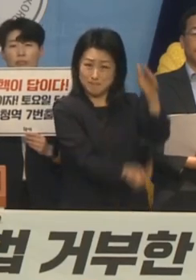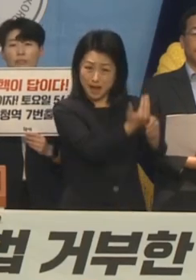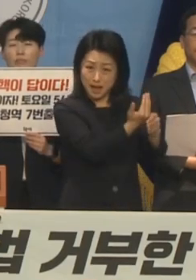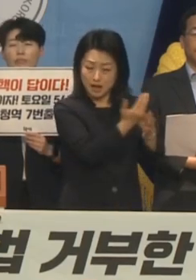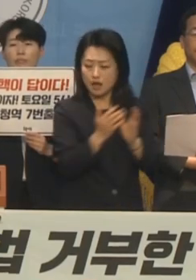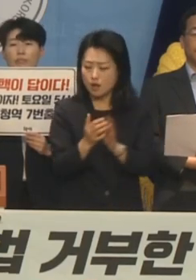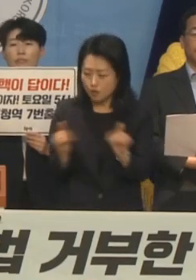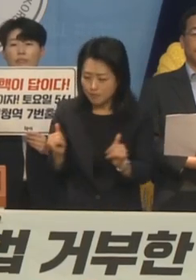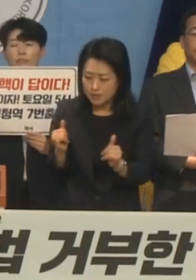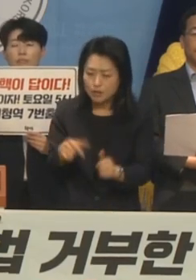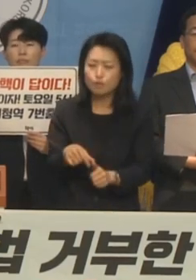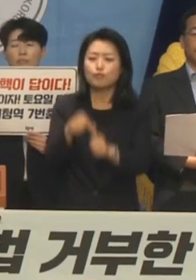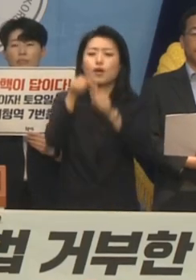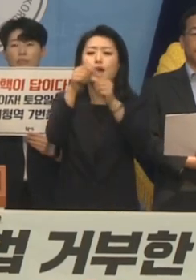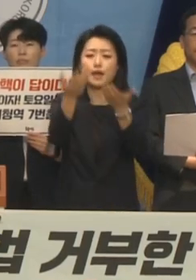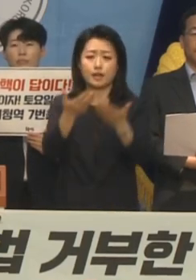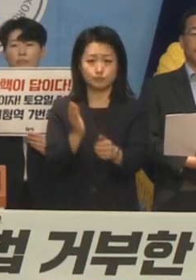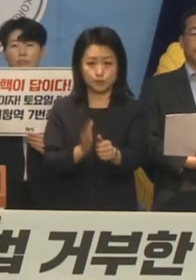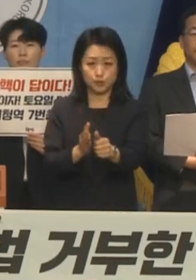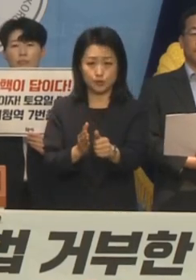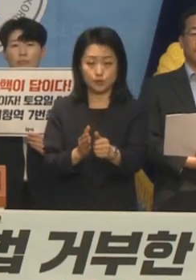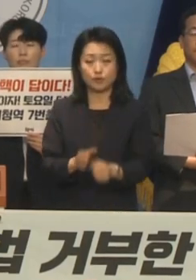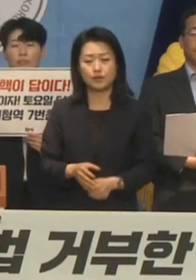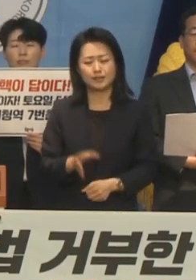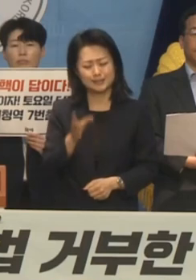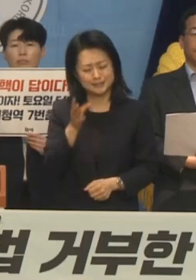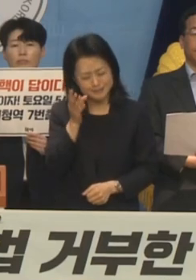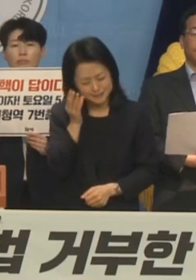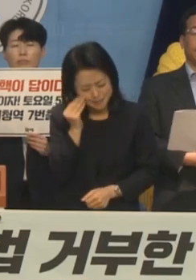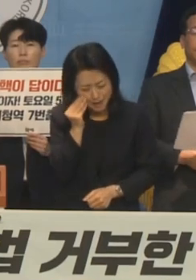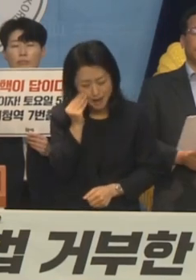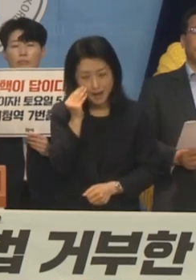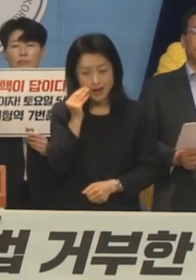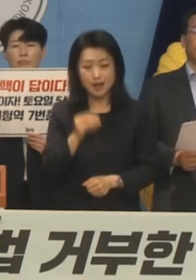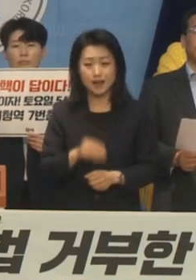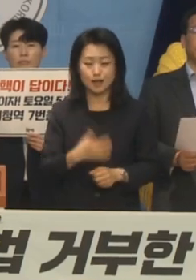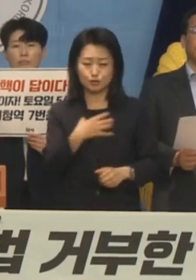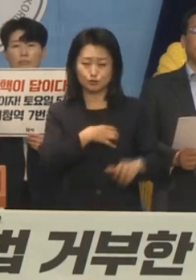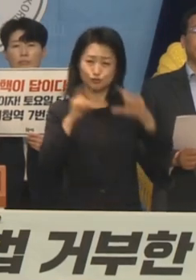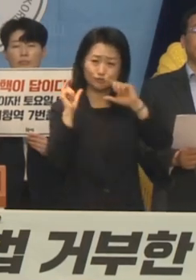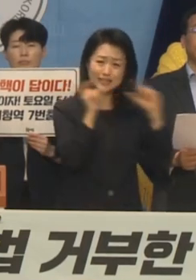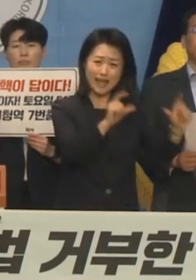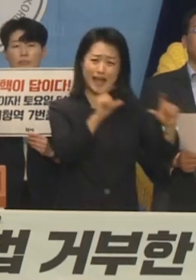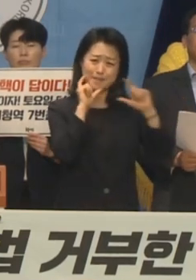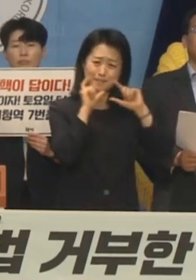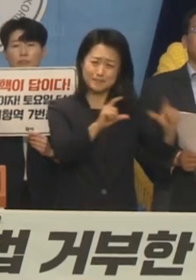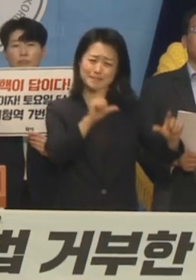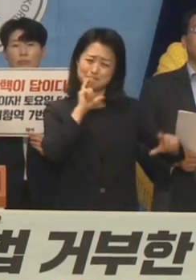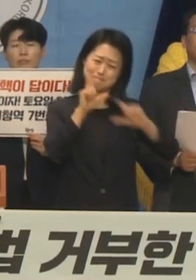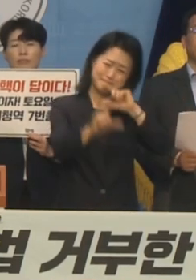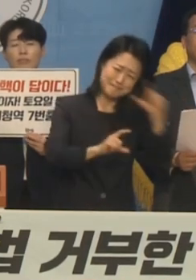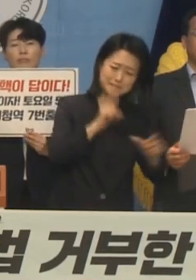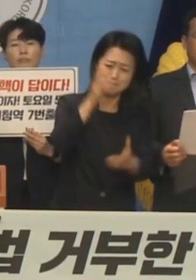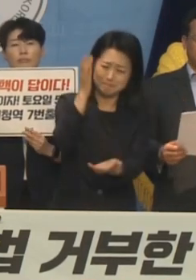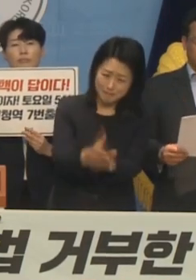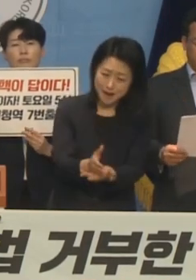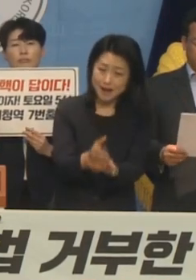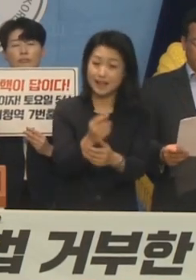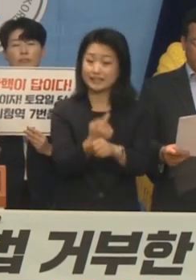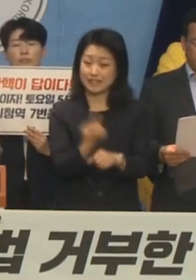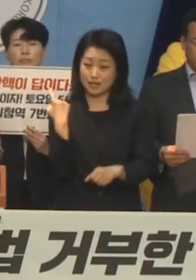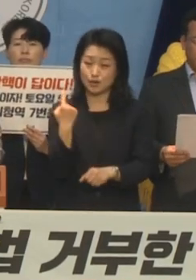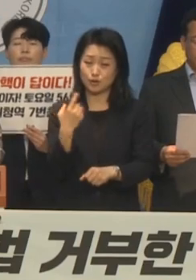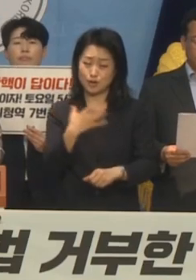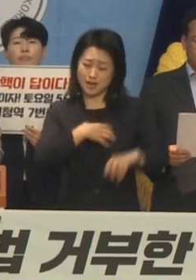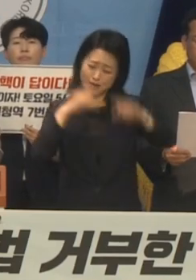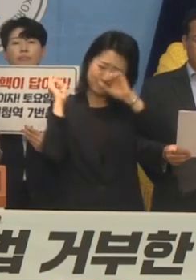구하십시오. 그리고 부탁합니다. 그놈의 규탄 좀 그만하십시오. 규탄은 작년에도